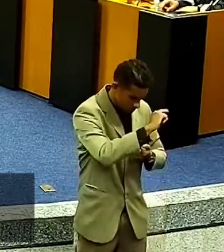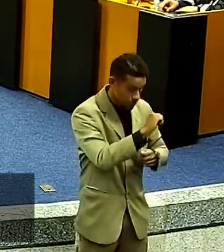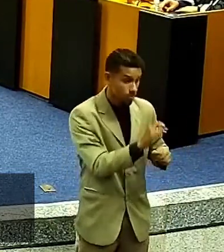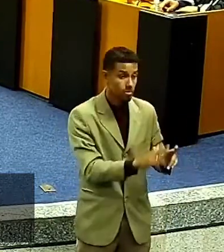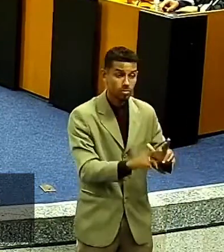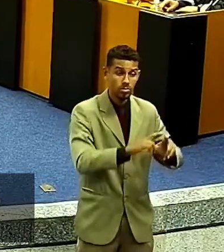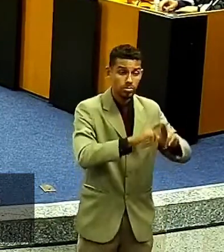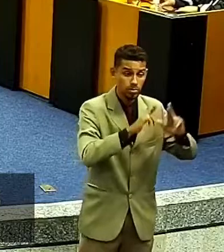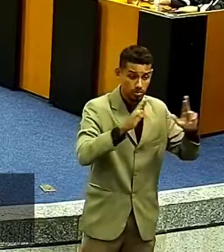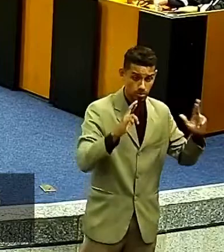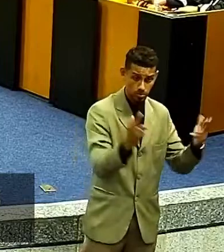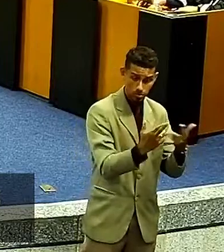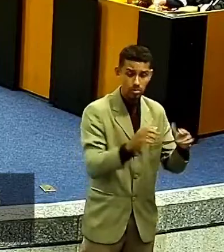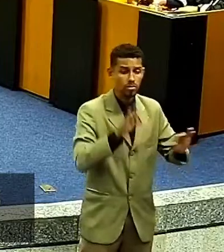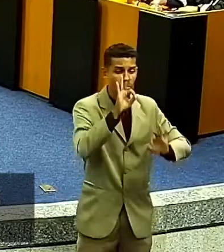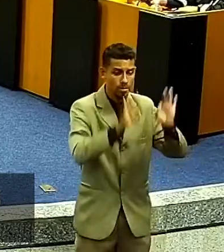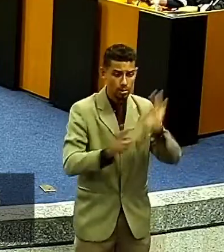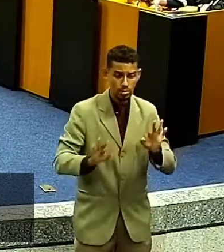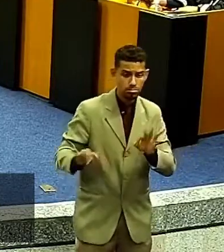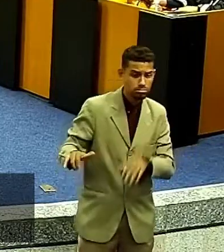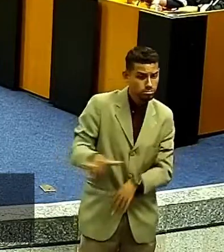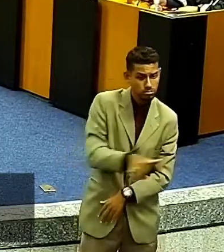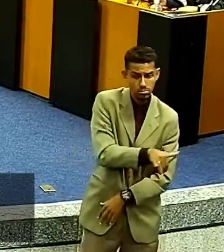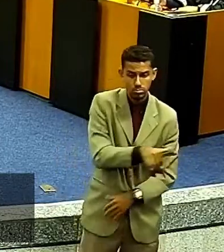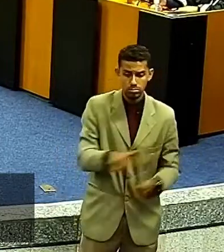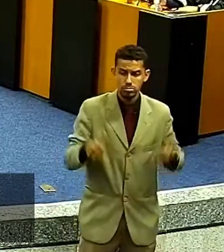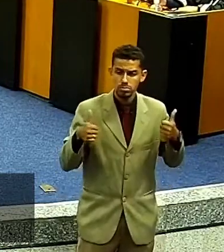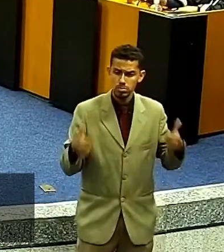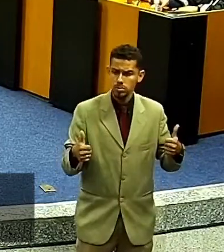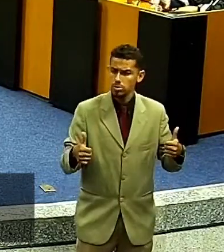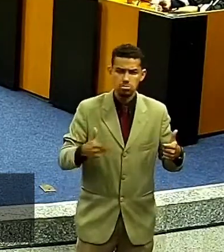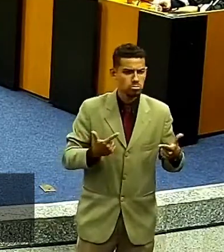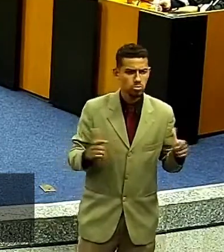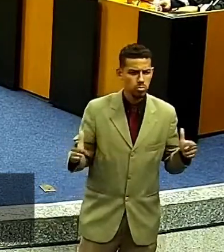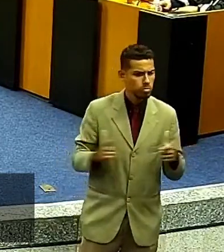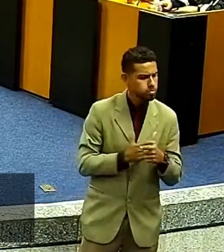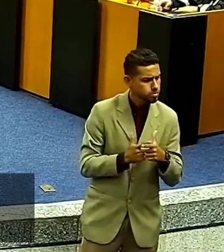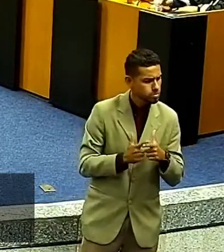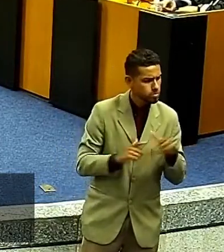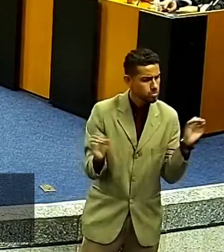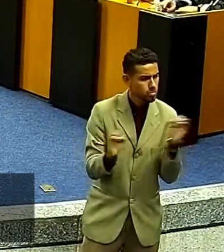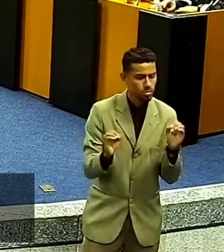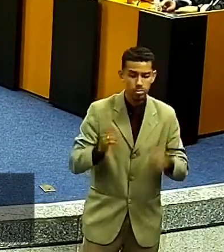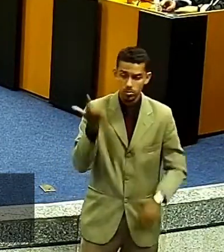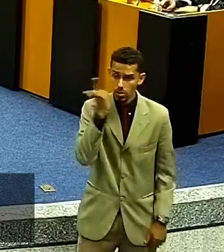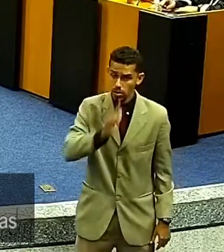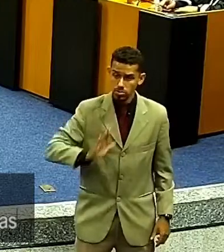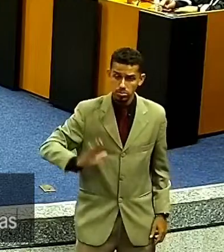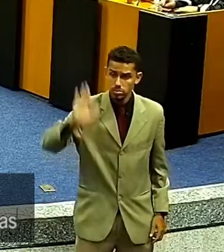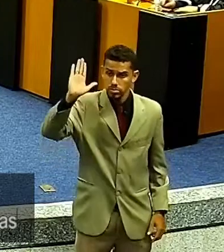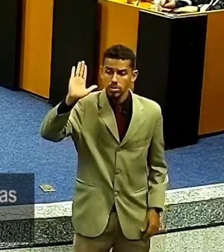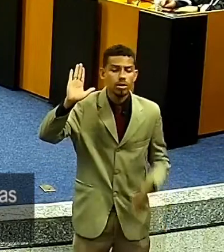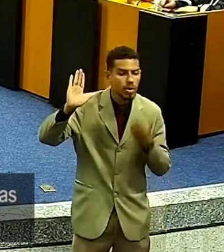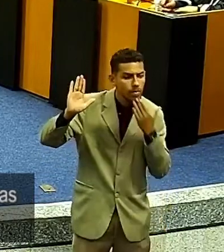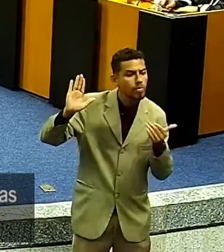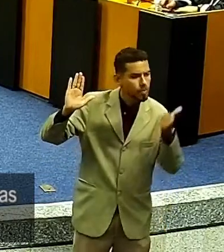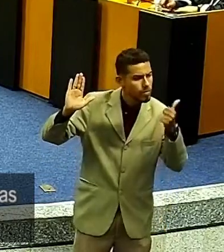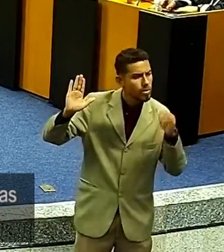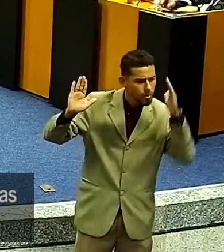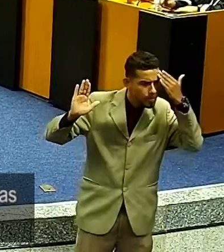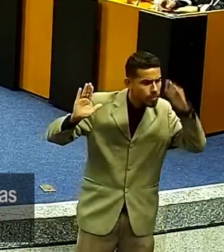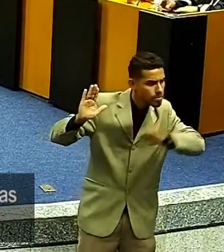eleições tranquilas sem intercorrência e que sejam eleito aqueles e aquelas que melhor forem